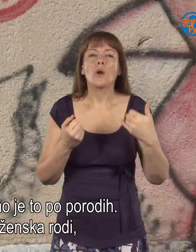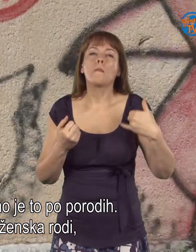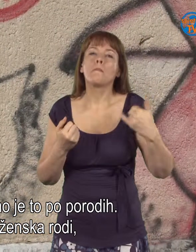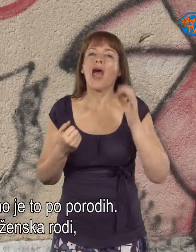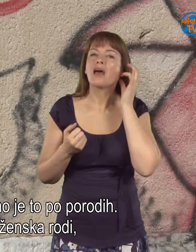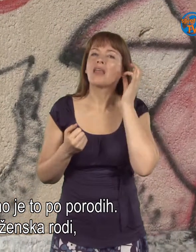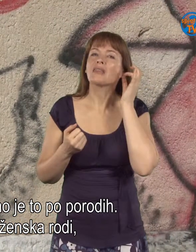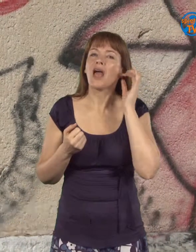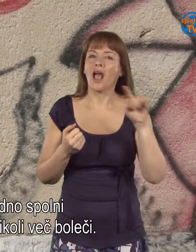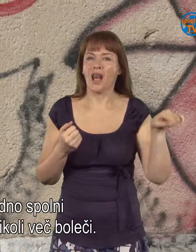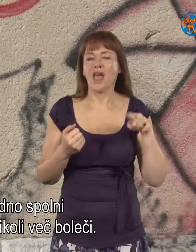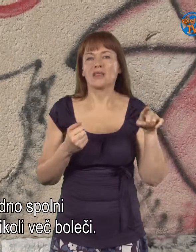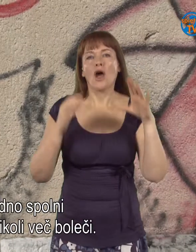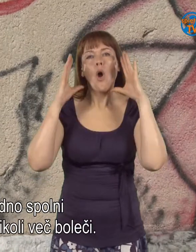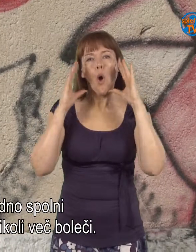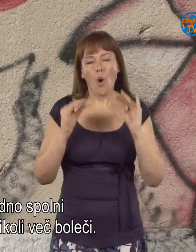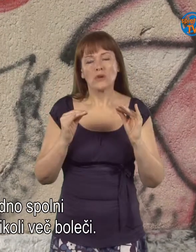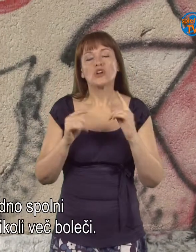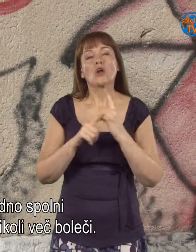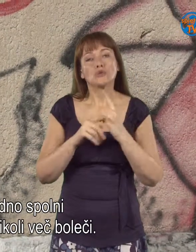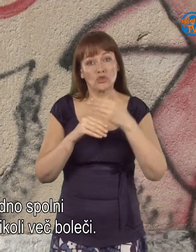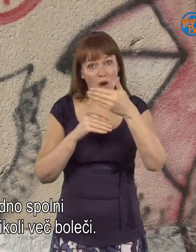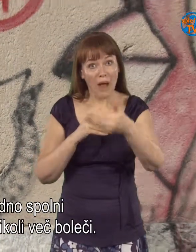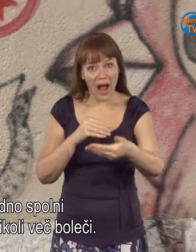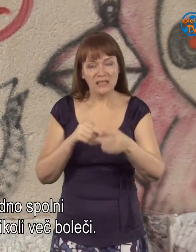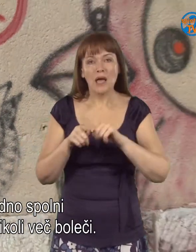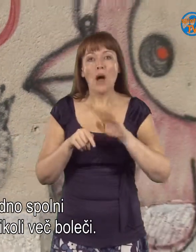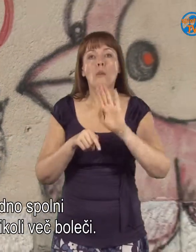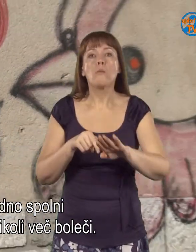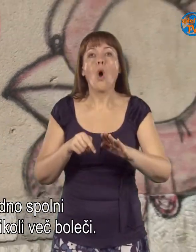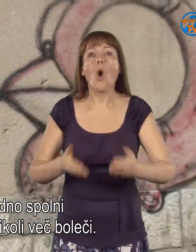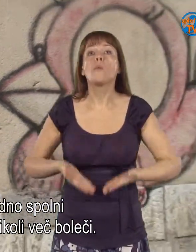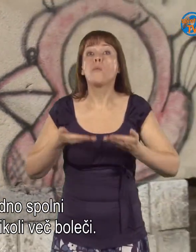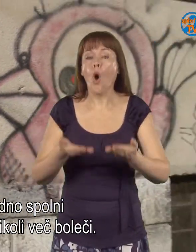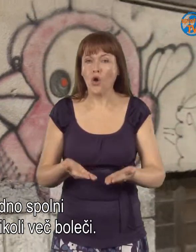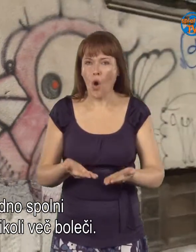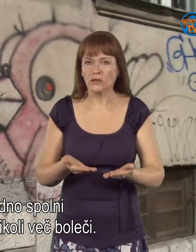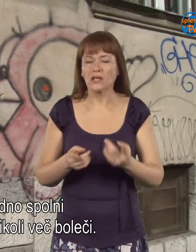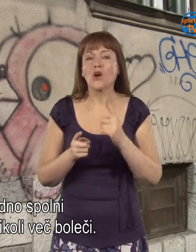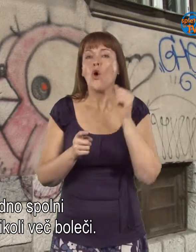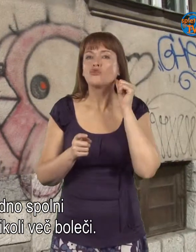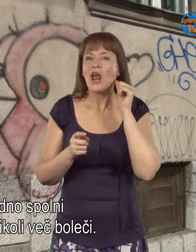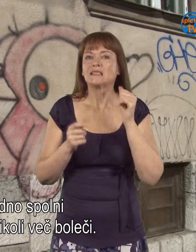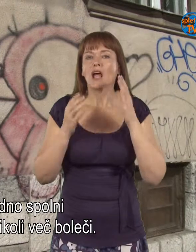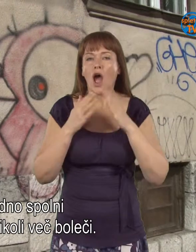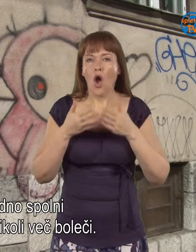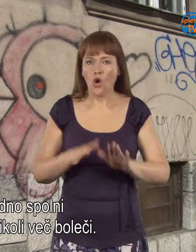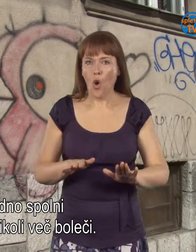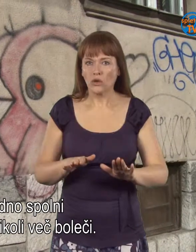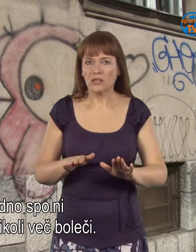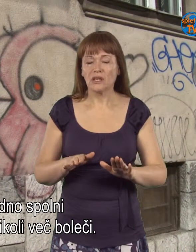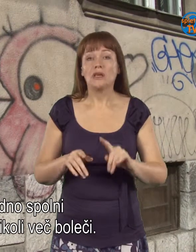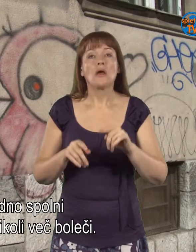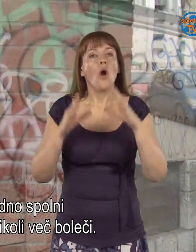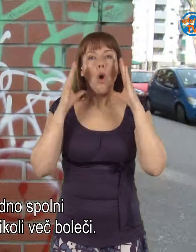dekleta. Navadno je to po porodih, potem ko ženska rodi, navadno spolni odnosi niso nikoli